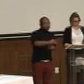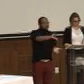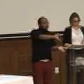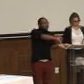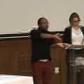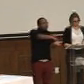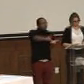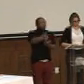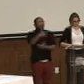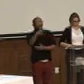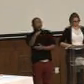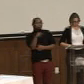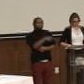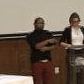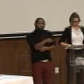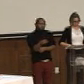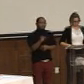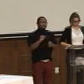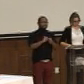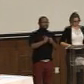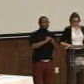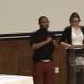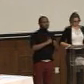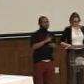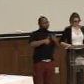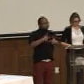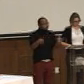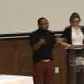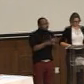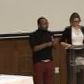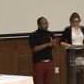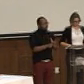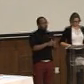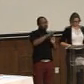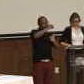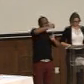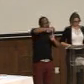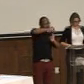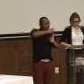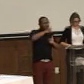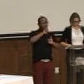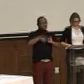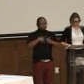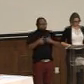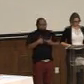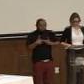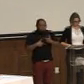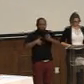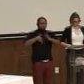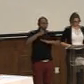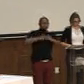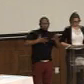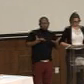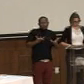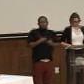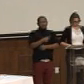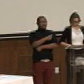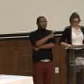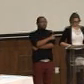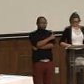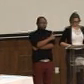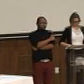fazem a função dos institutos, que é a qualificação dos nossos